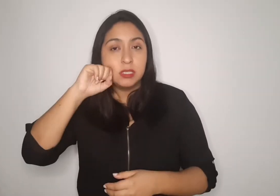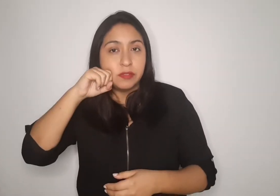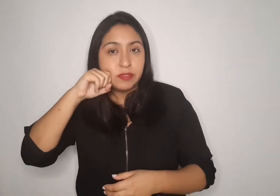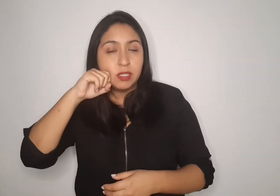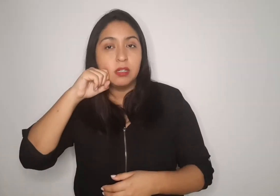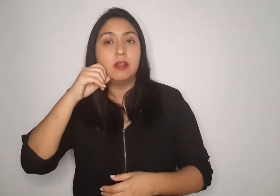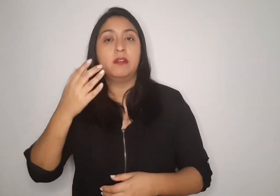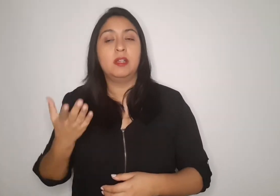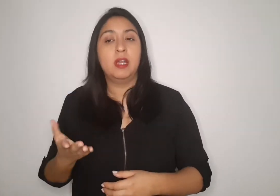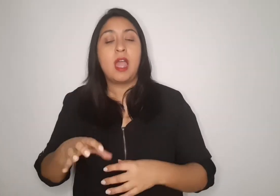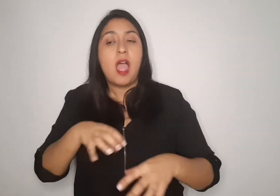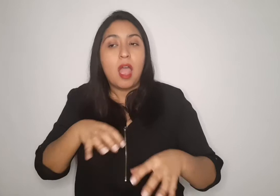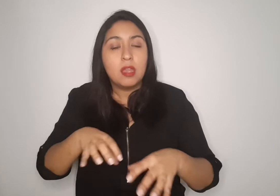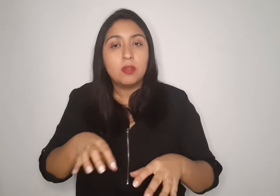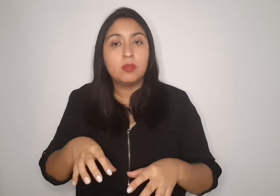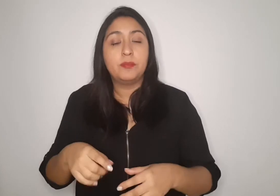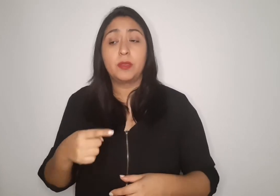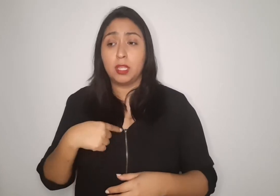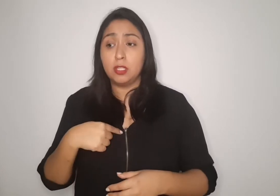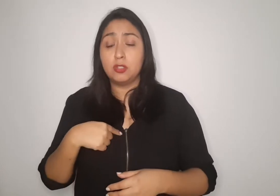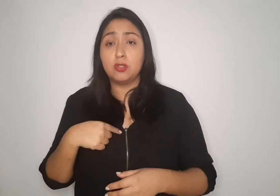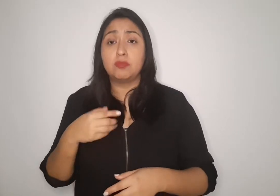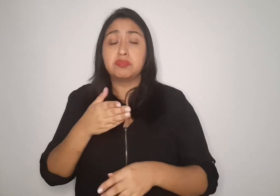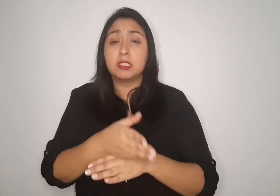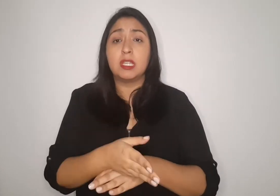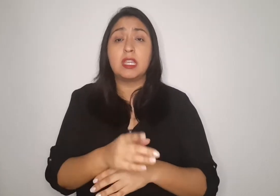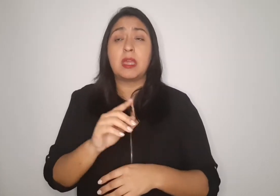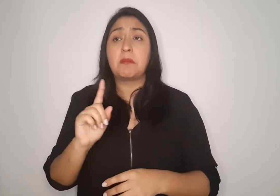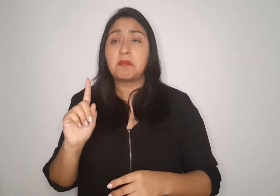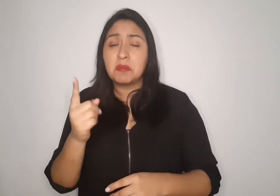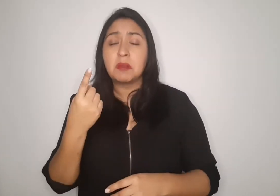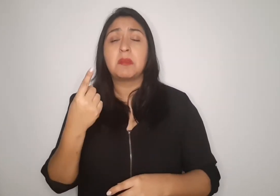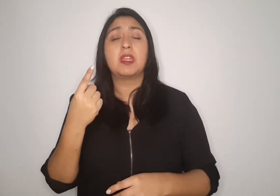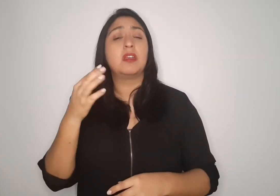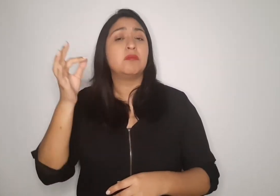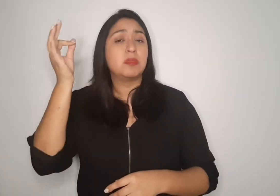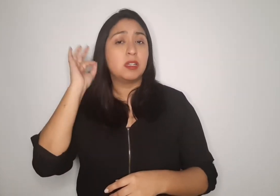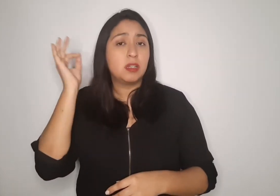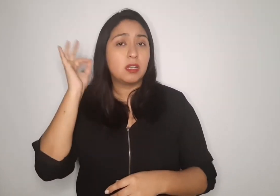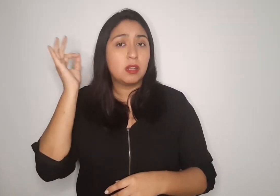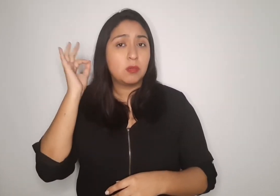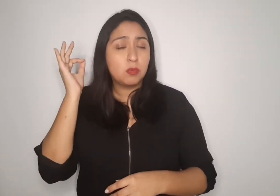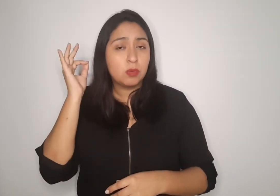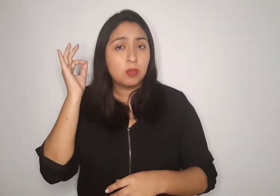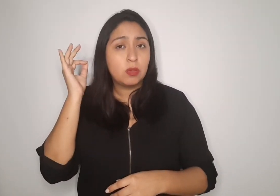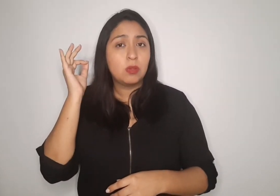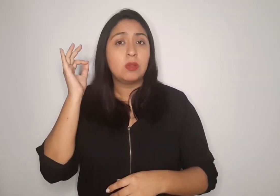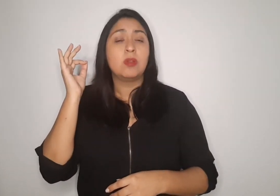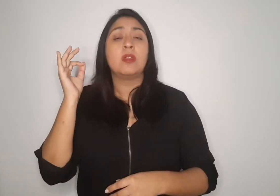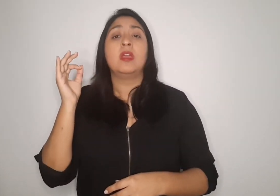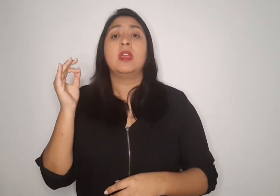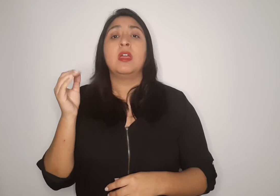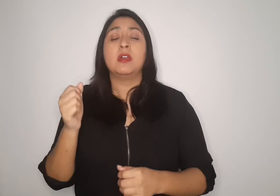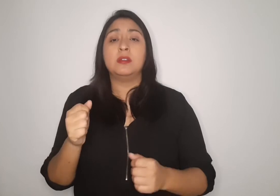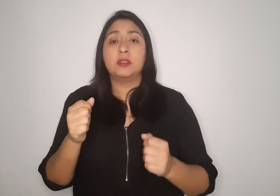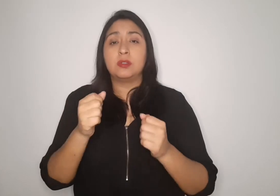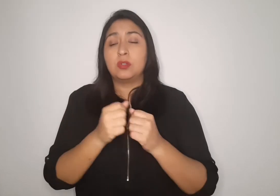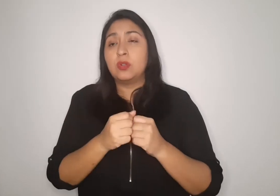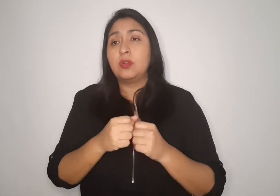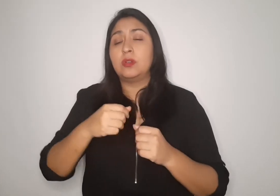Y asistí a las primeras reuniones. Yo solicité a la autoridad del museo, en este caso, en ese tiempo, María Irene, Ana María Giaconi y